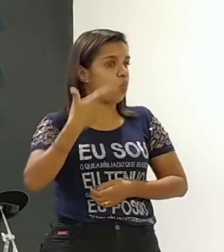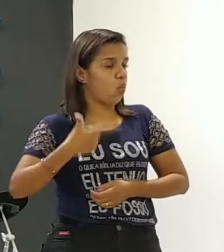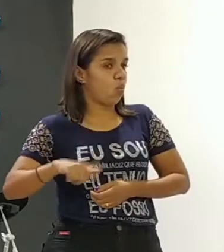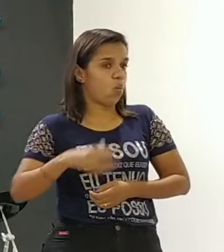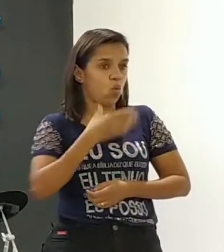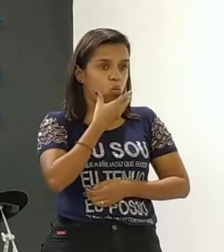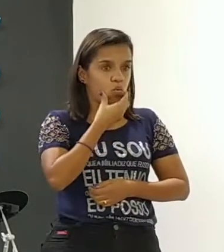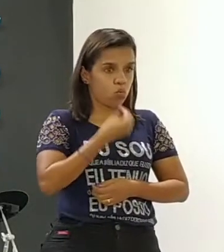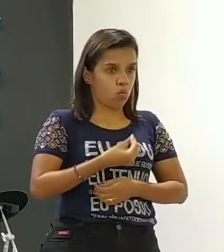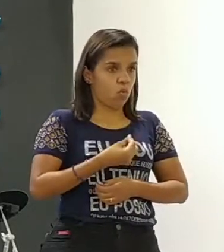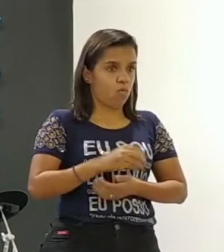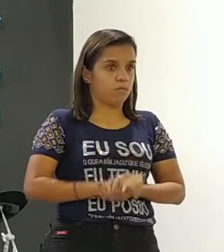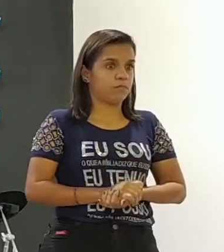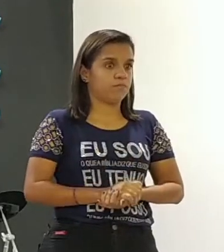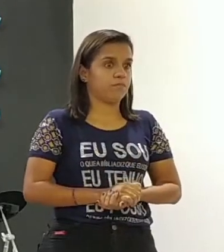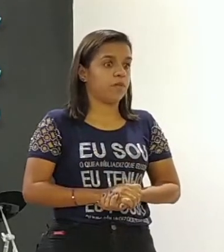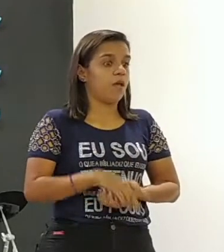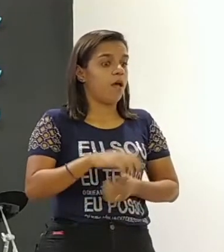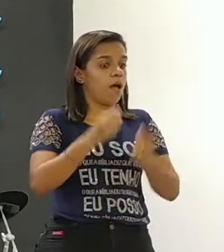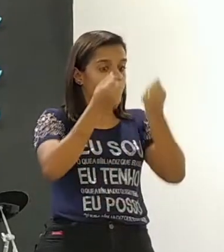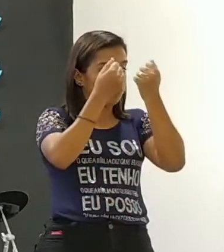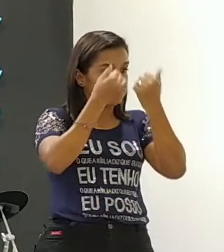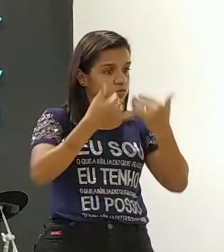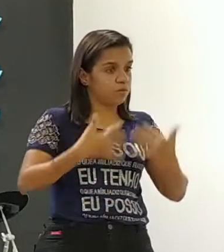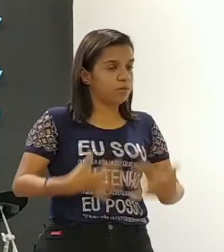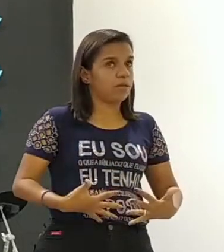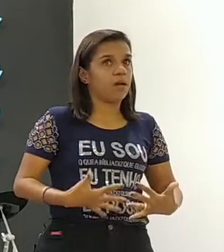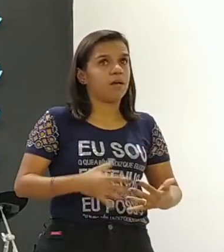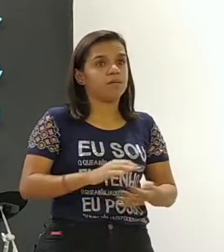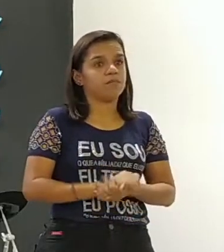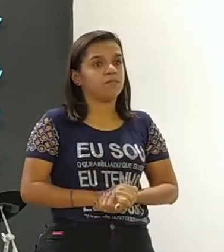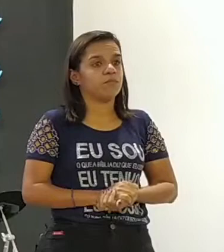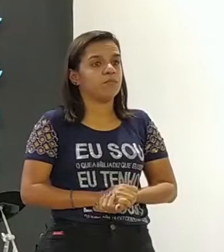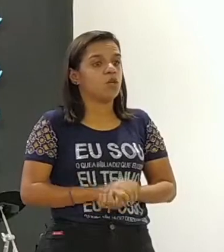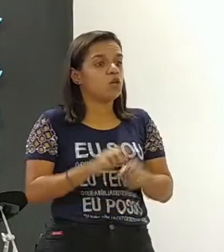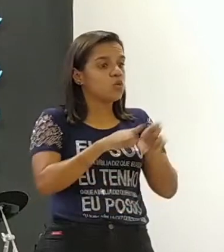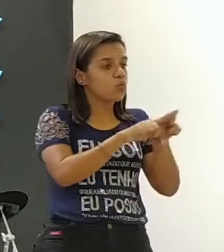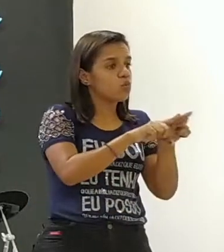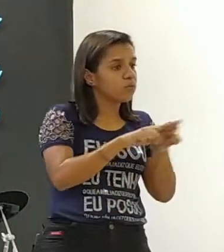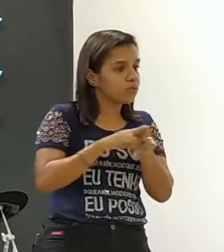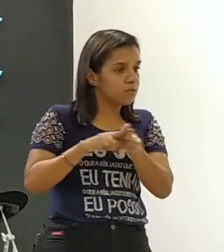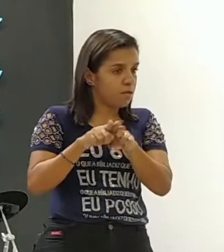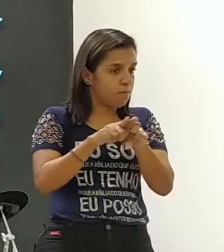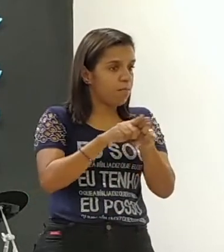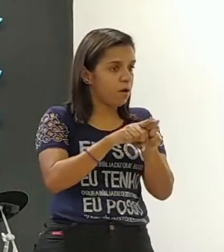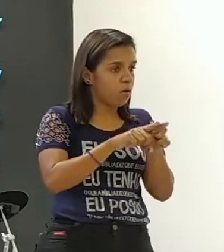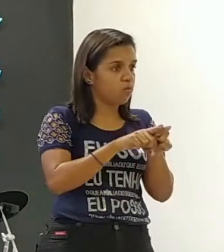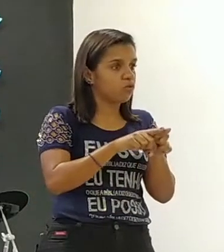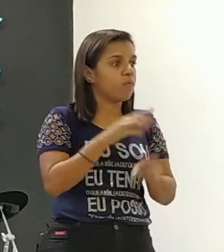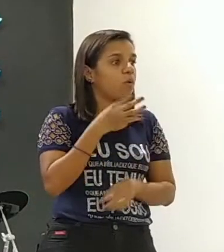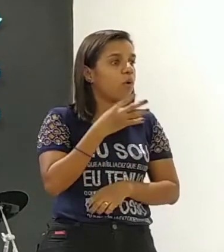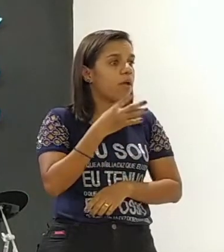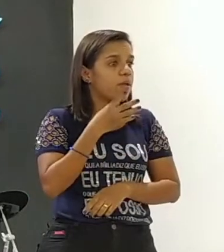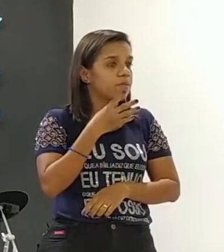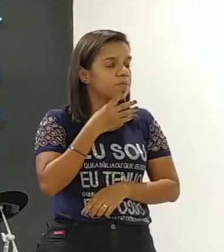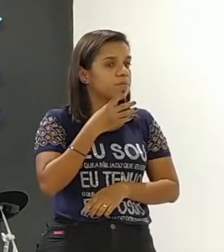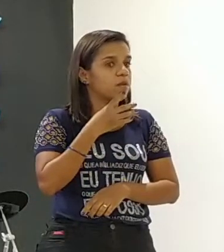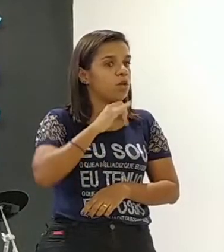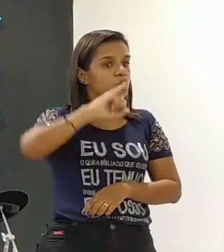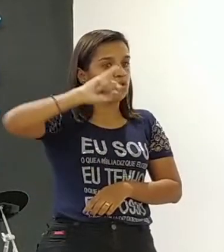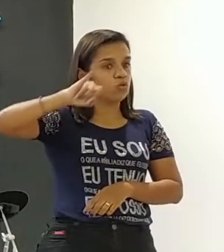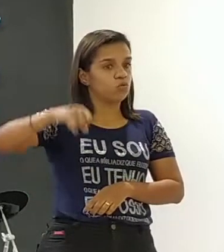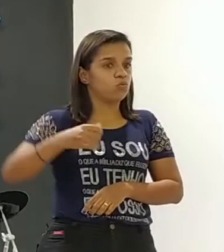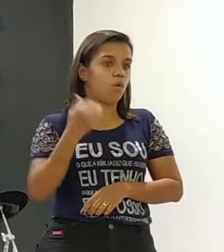ao meio, mas a Bíblia ela vai contar a história de um outro homem que os irmãos também conhecem muito bem. O nome dele, João